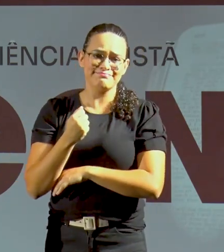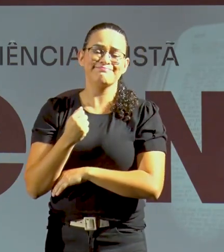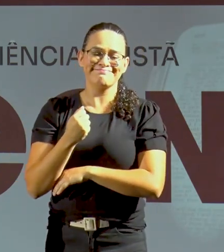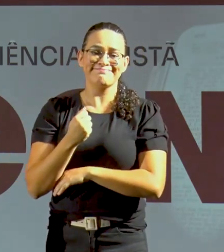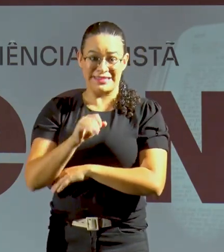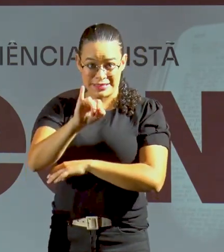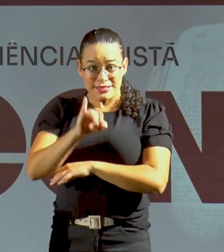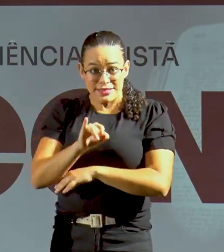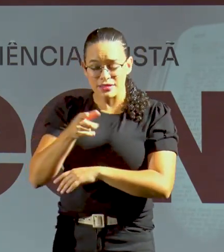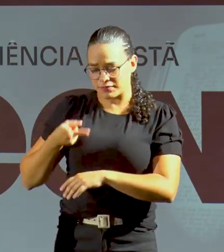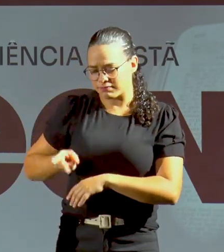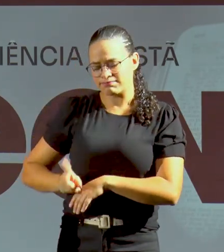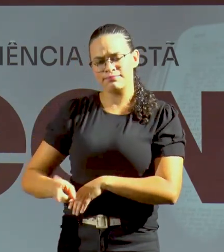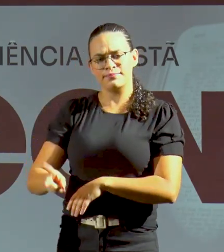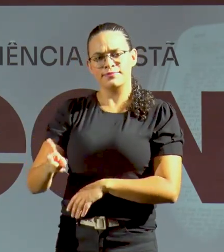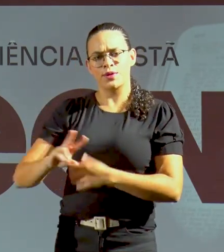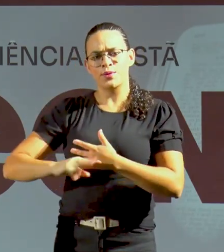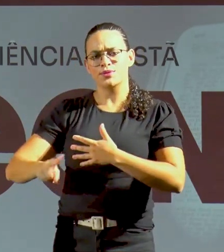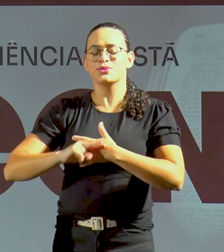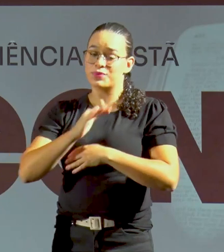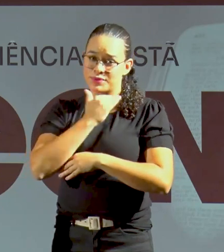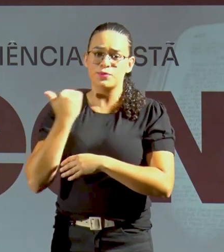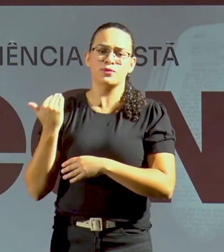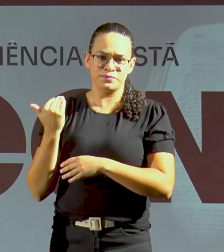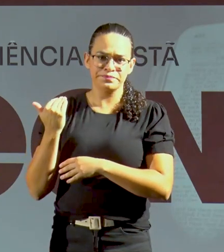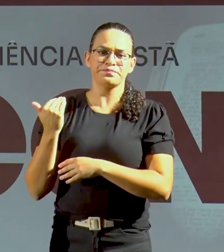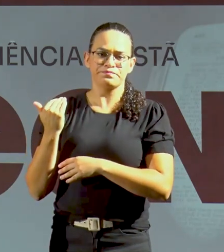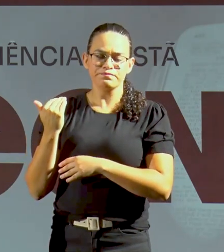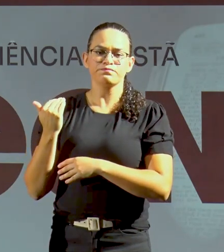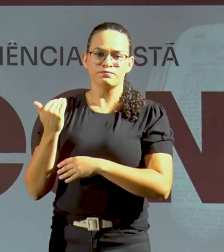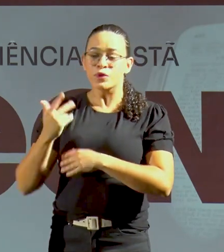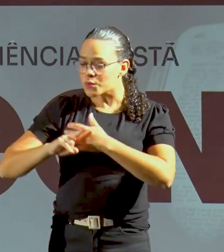mas em Moabe a gente só colhe morte